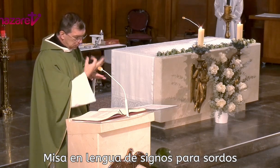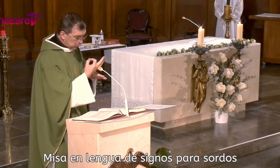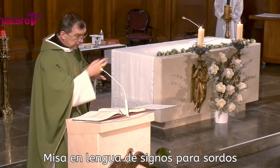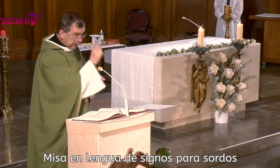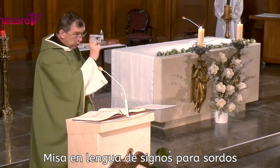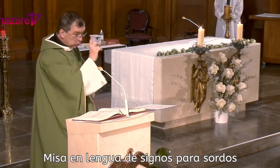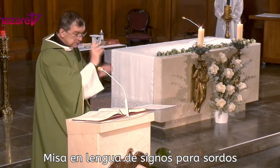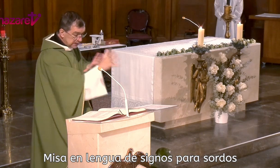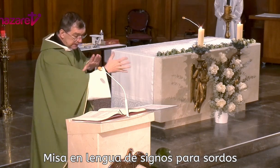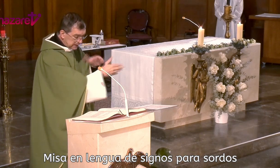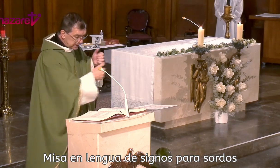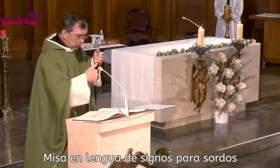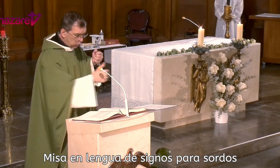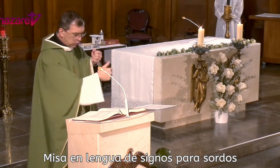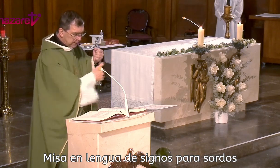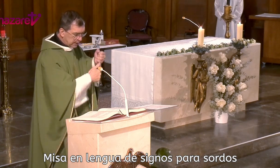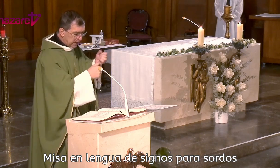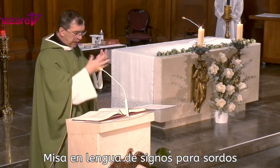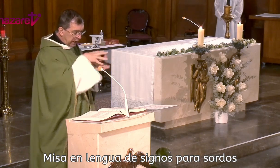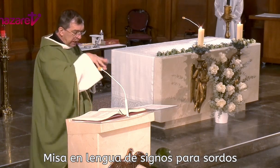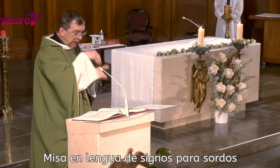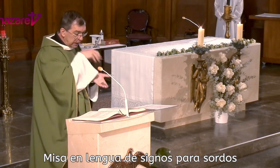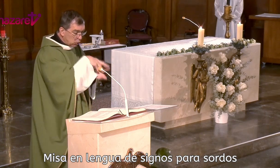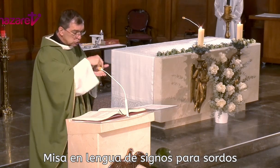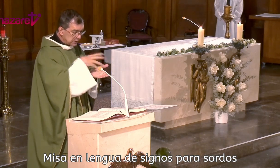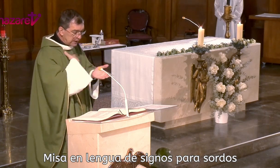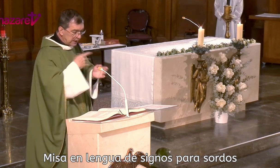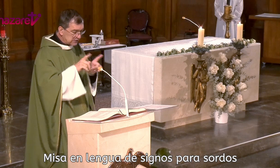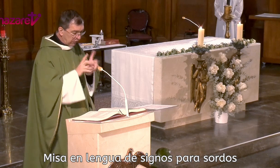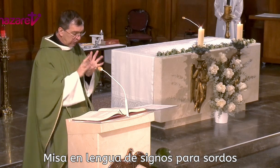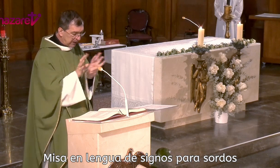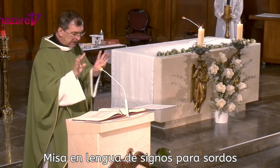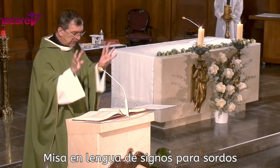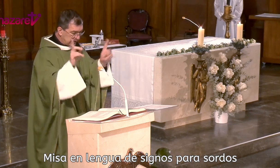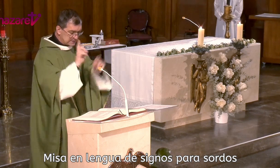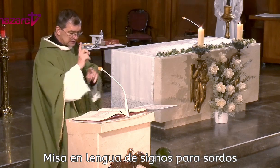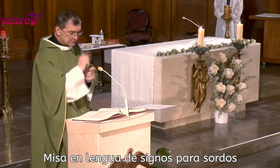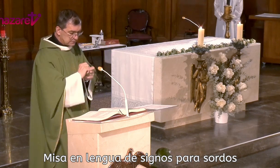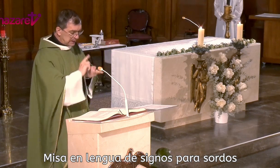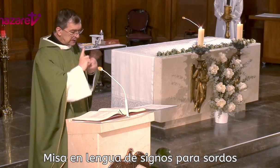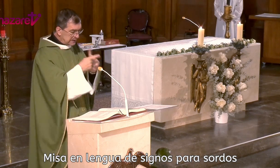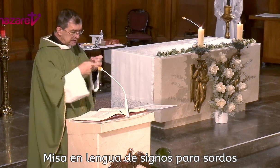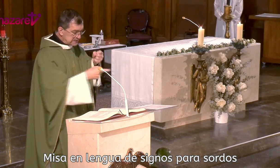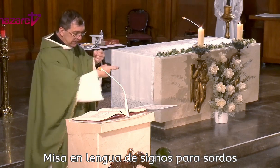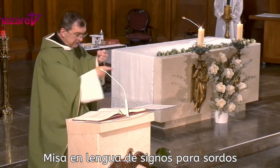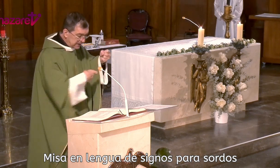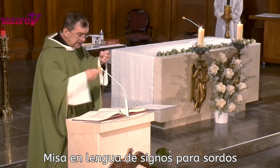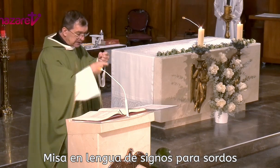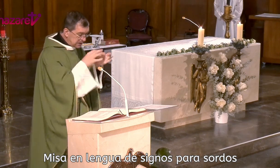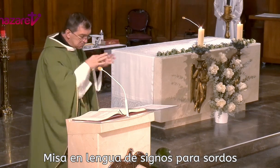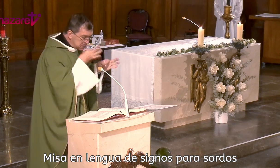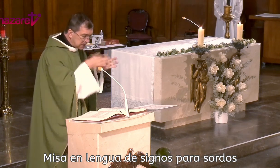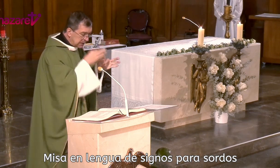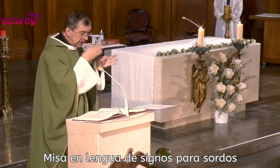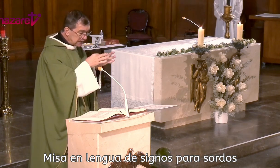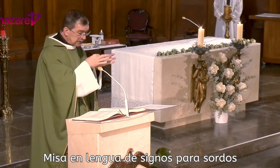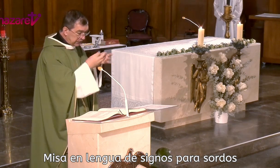Porque no se recoge higos en las zarzas, ni se vendimia